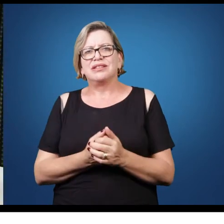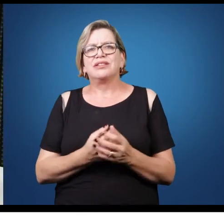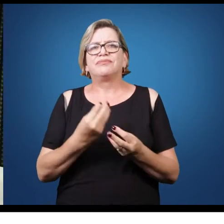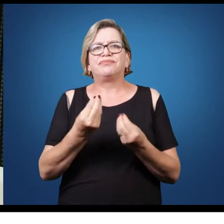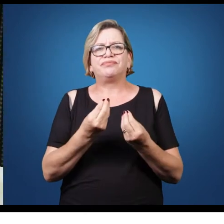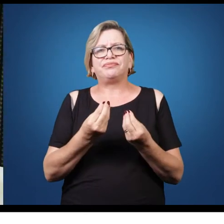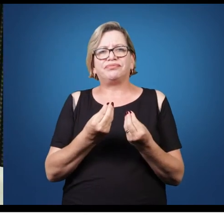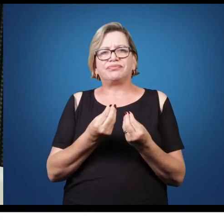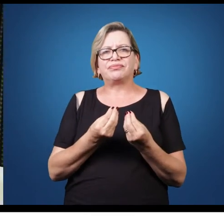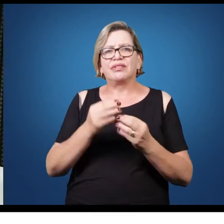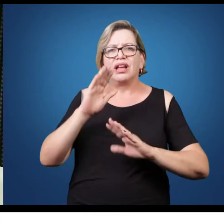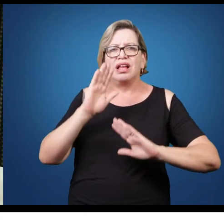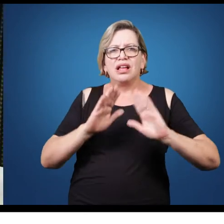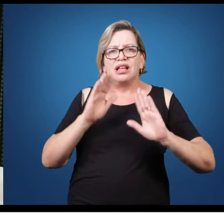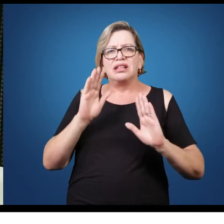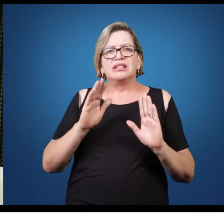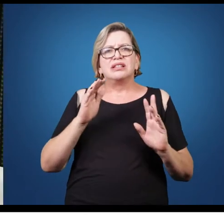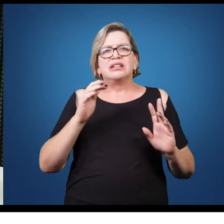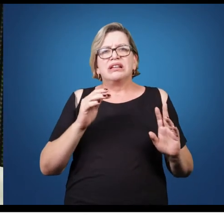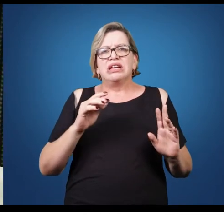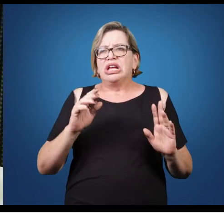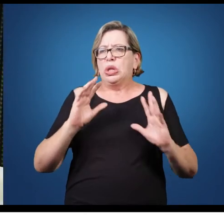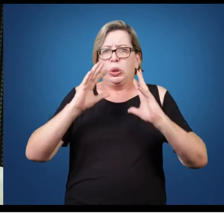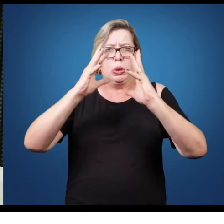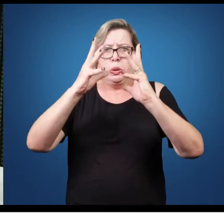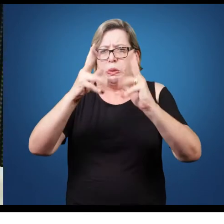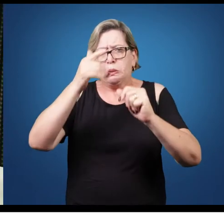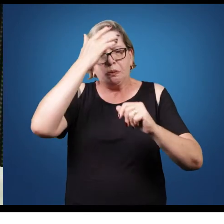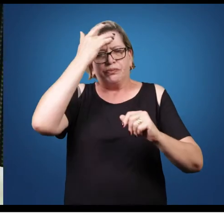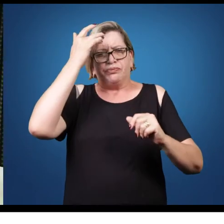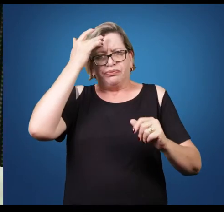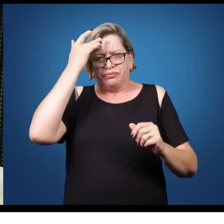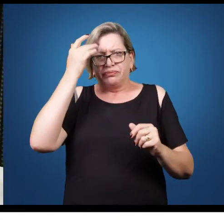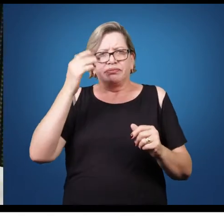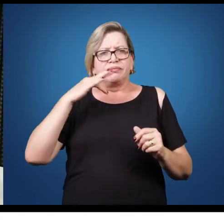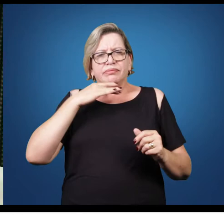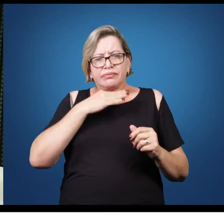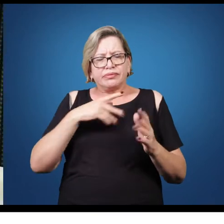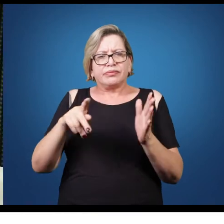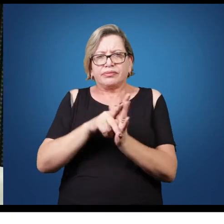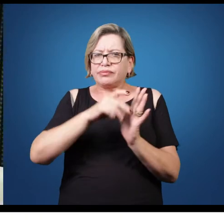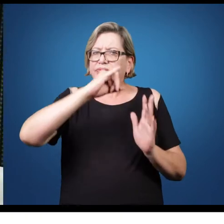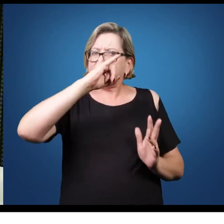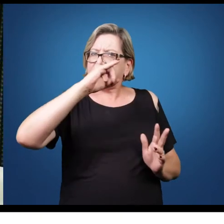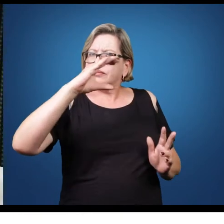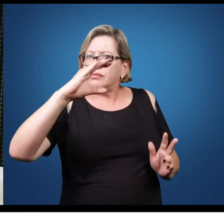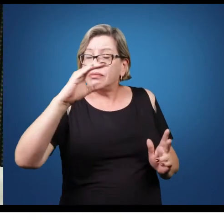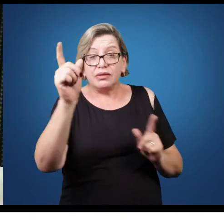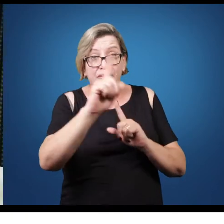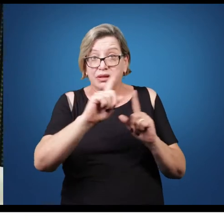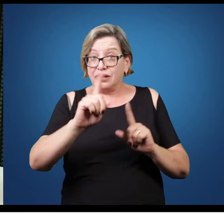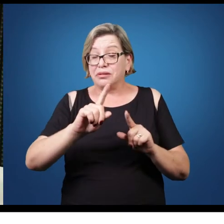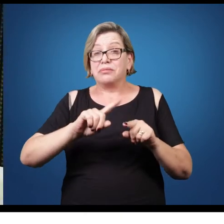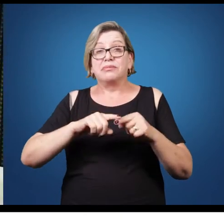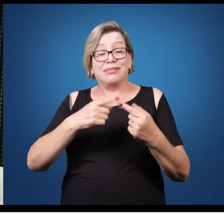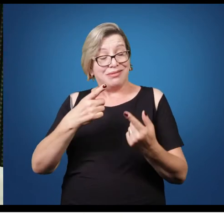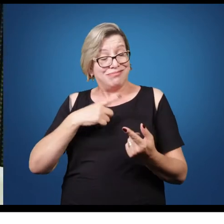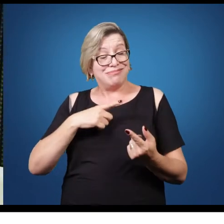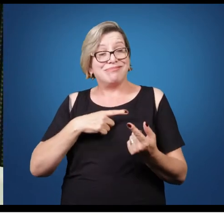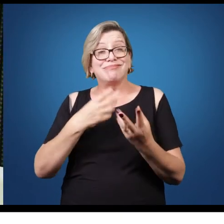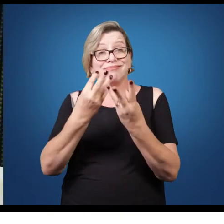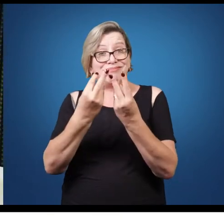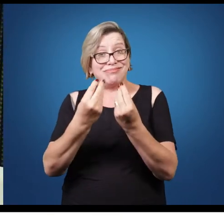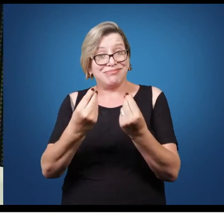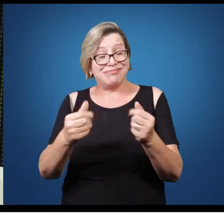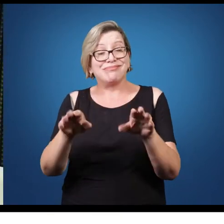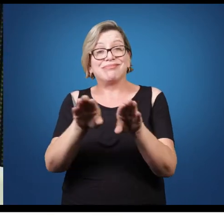então não é todo mundo que foi produzido dentro do seu cultural que é a mesma coisa tem que olhar para esse produto com atenção e